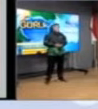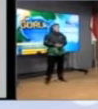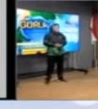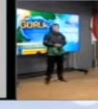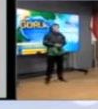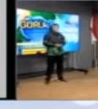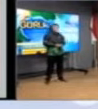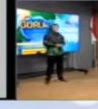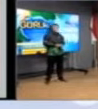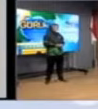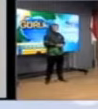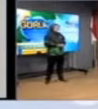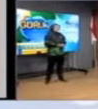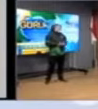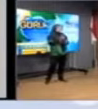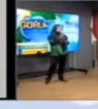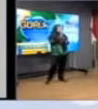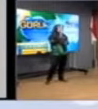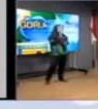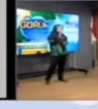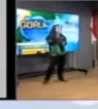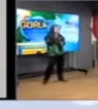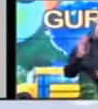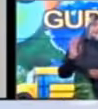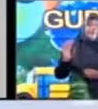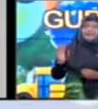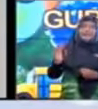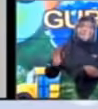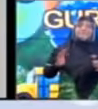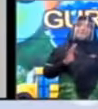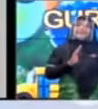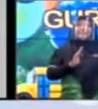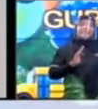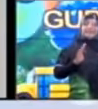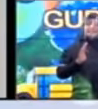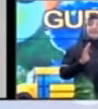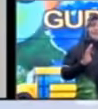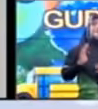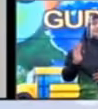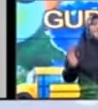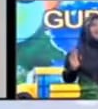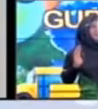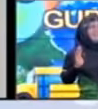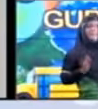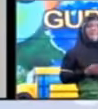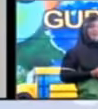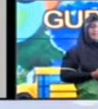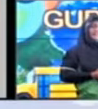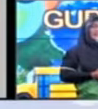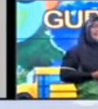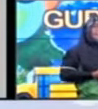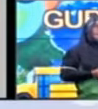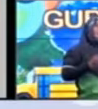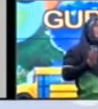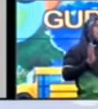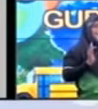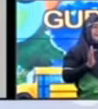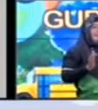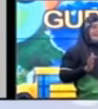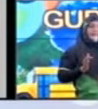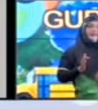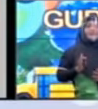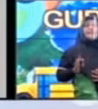dominannya. Ada berapa, Bro Gina? Nah, ini ada beberapa gerak dominan pada gerakan menirukan kelinci melompat ini, Pak. Untuk